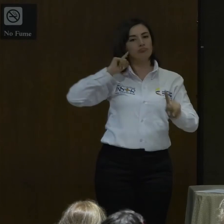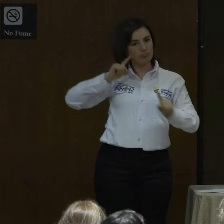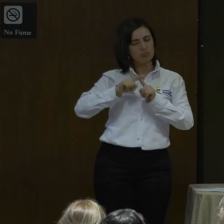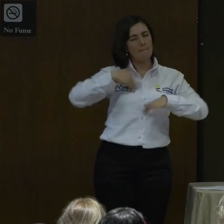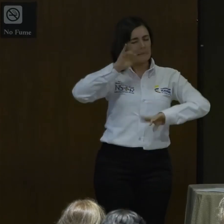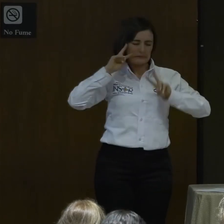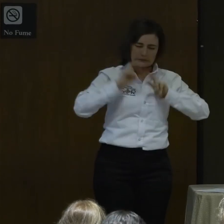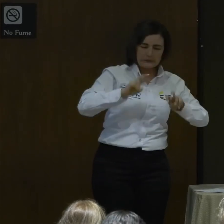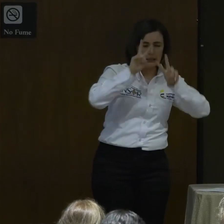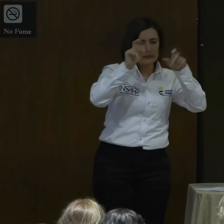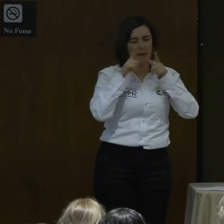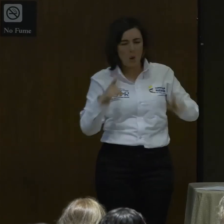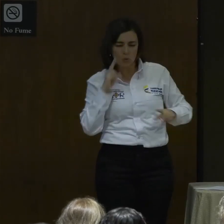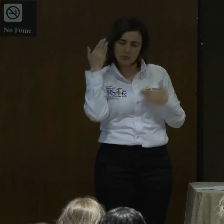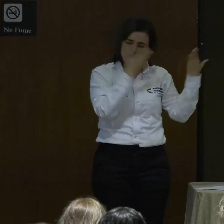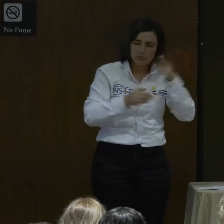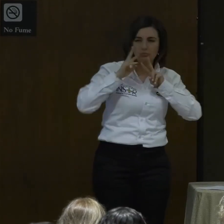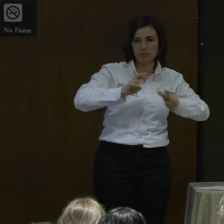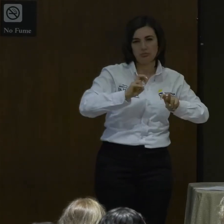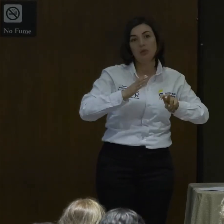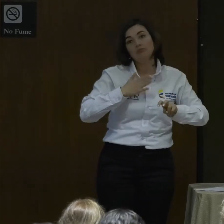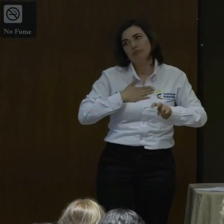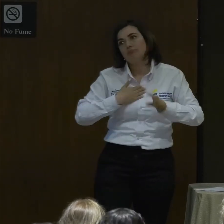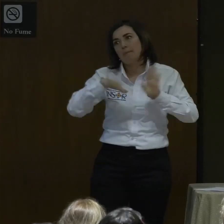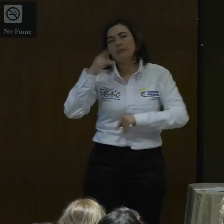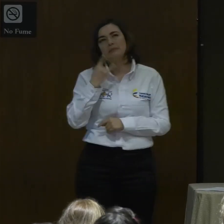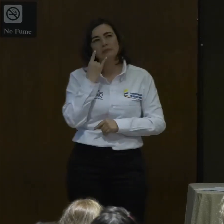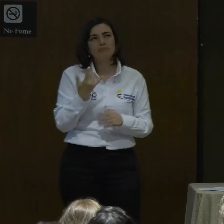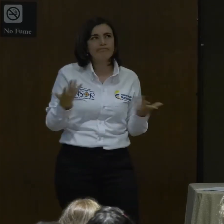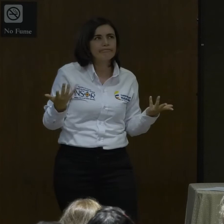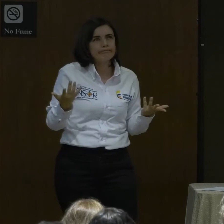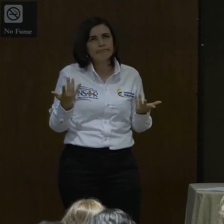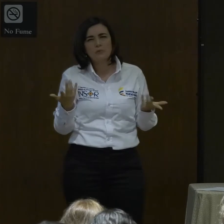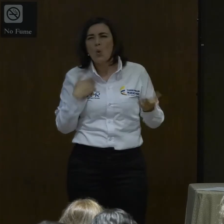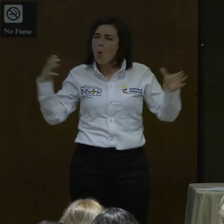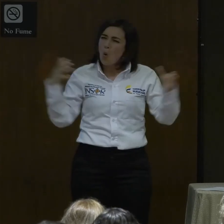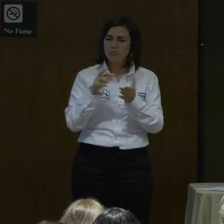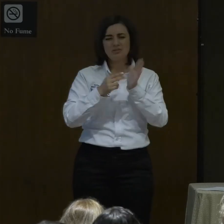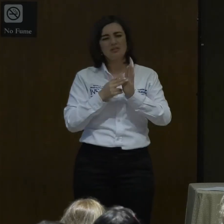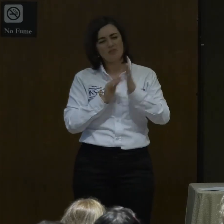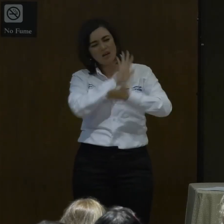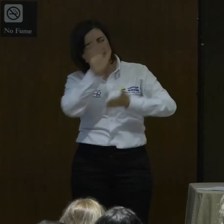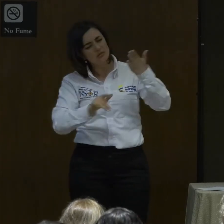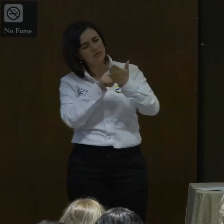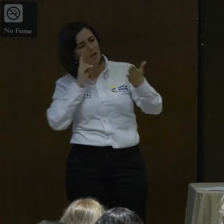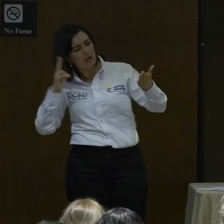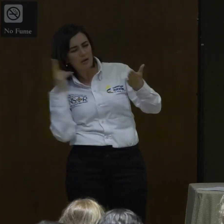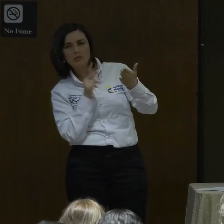lingüística, y como lingüista a mí me interesa ver cómo el reconocimiento de las lenguas de